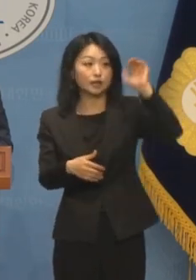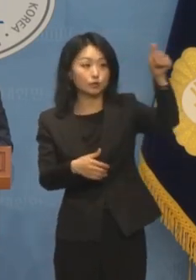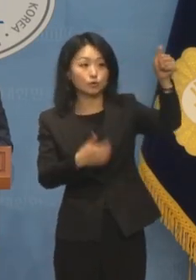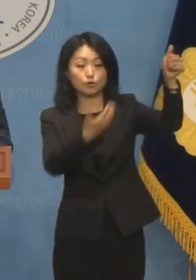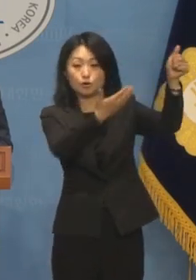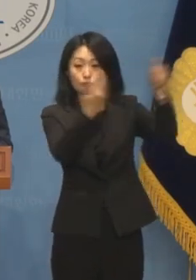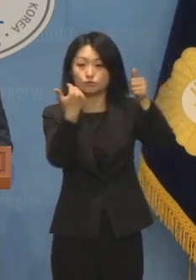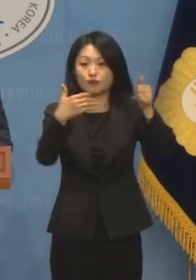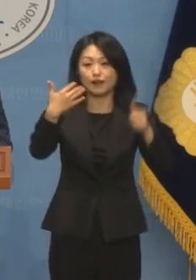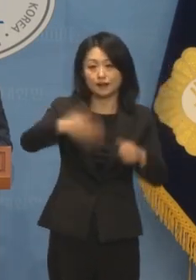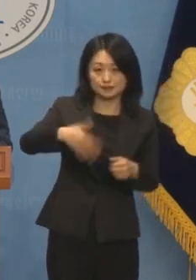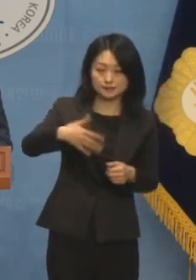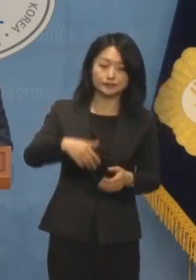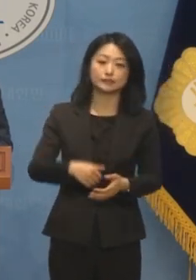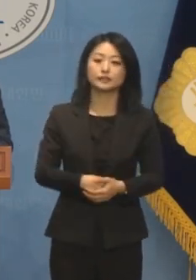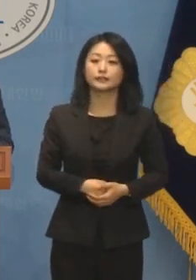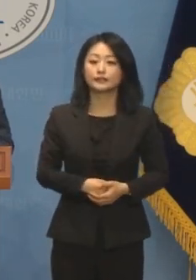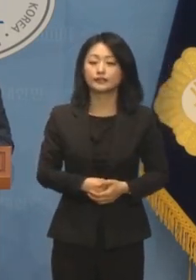알 수 없습니다.